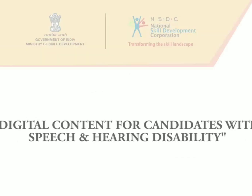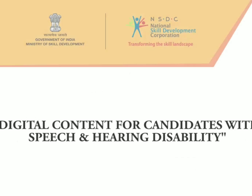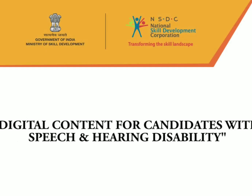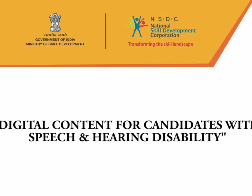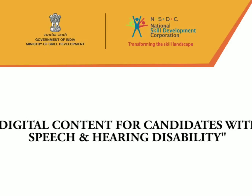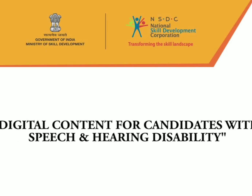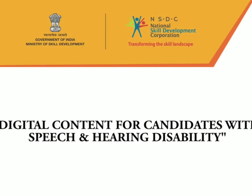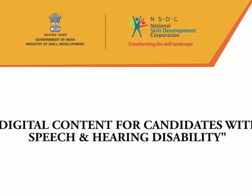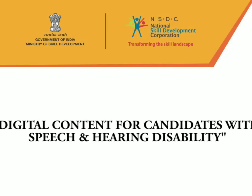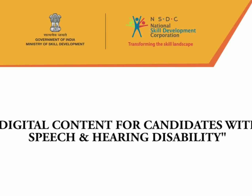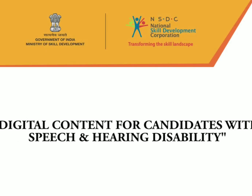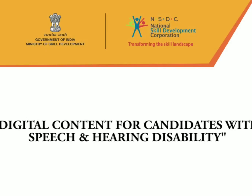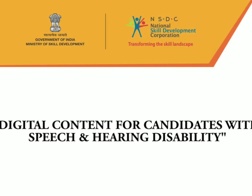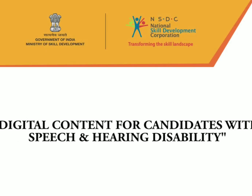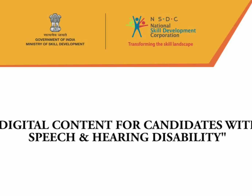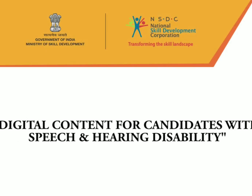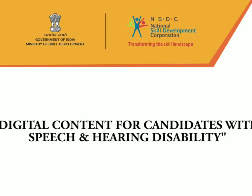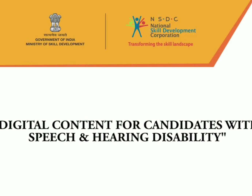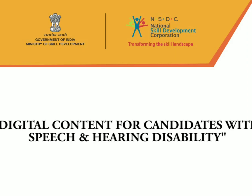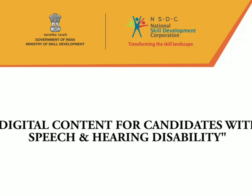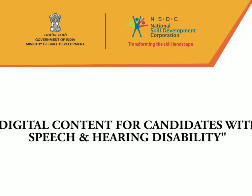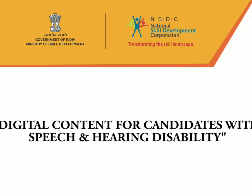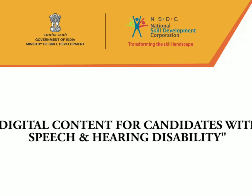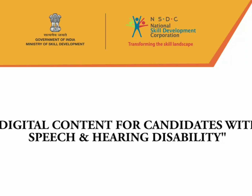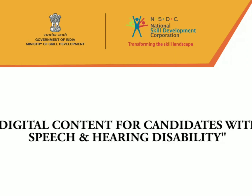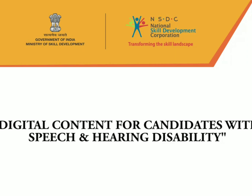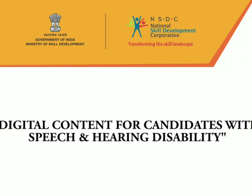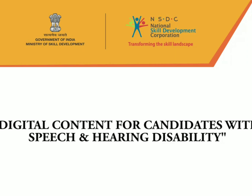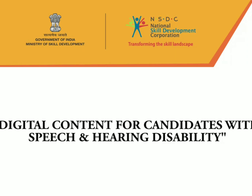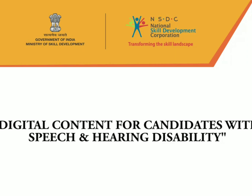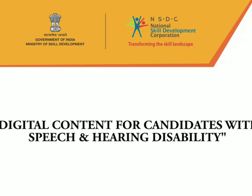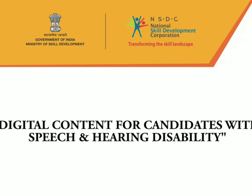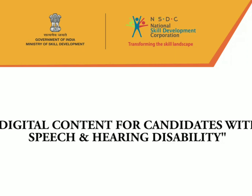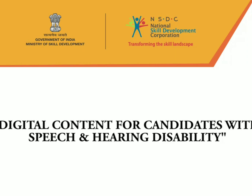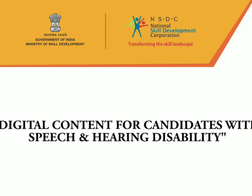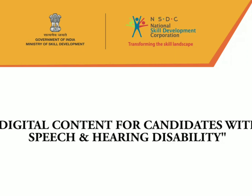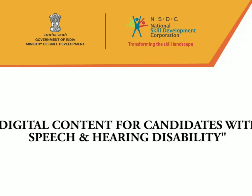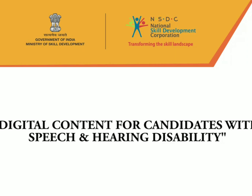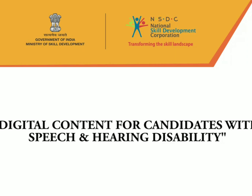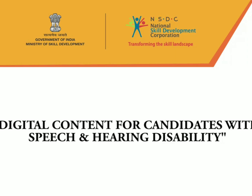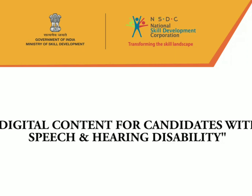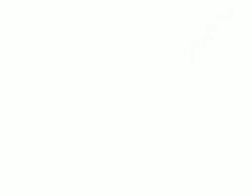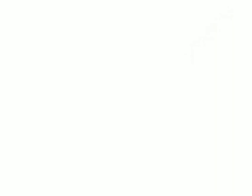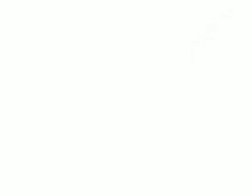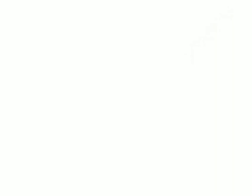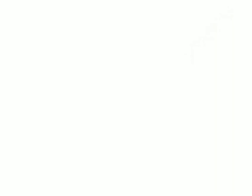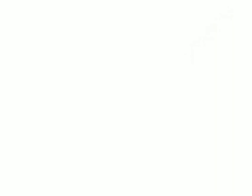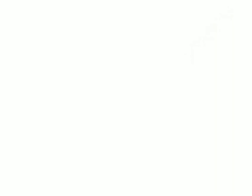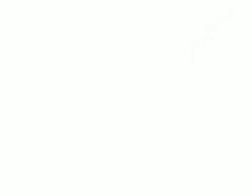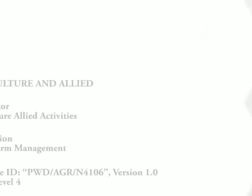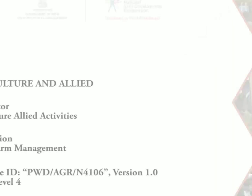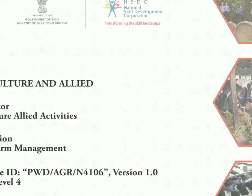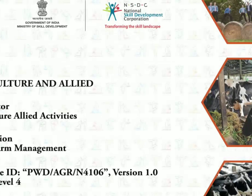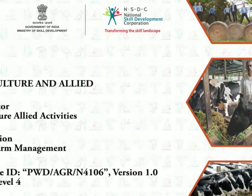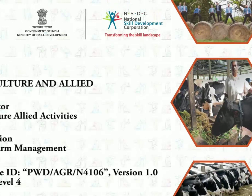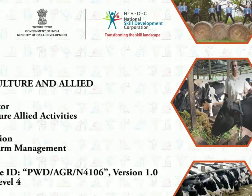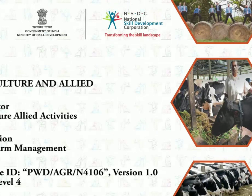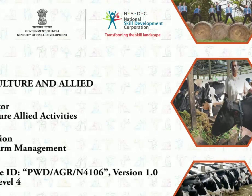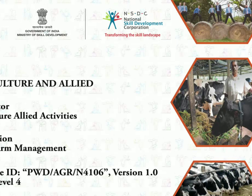भाषण और श्रवण विकलांगता वाले उम्मीदवारों के लिए डिजिटल सामग्री। सेक्टर कृषि और संबंध। उपक्षेत्र